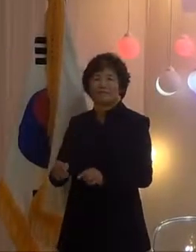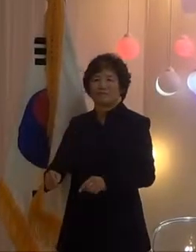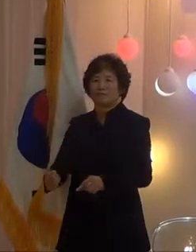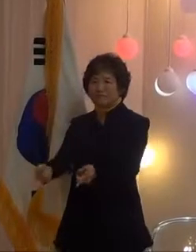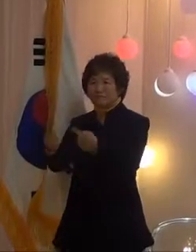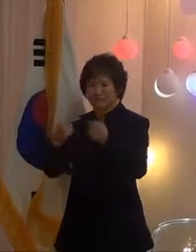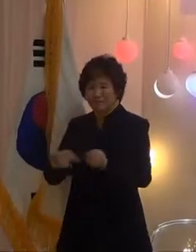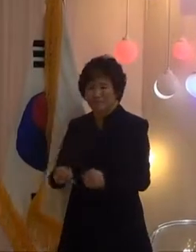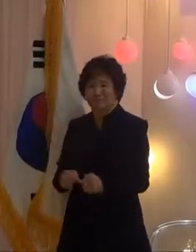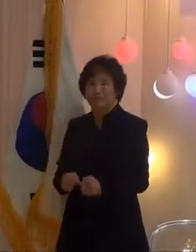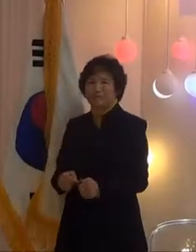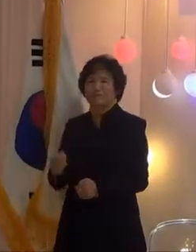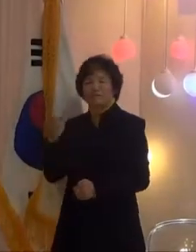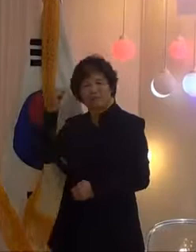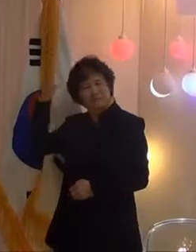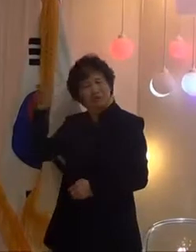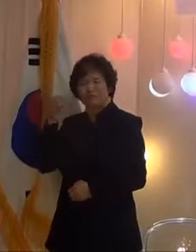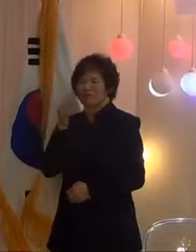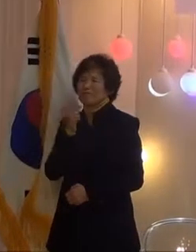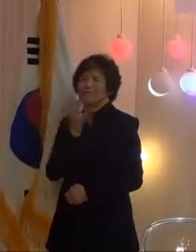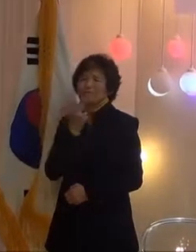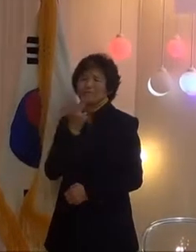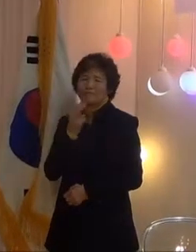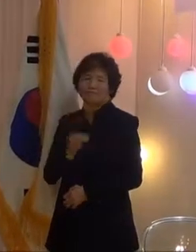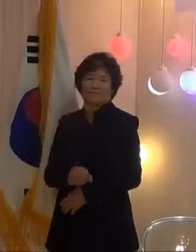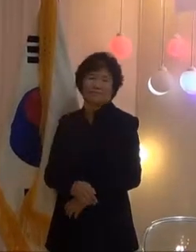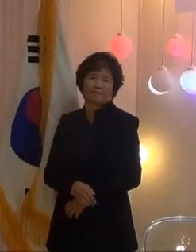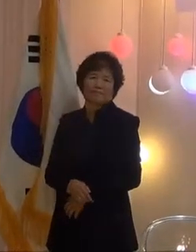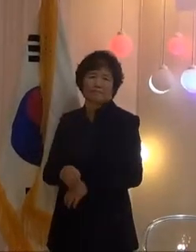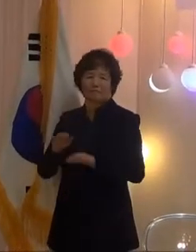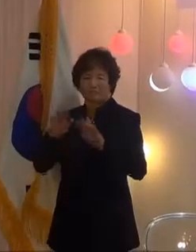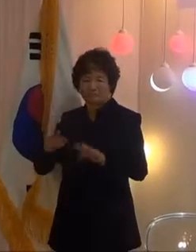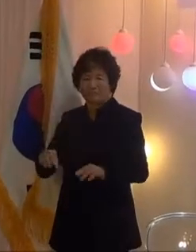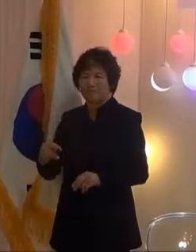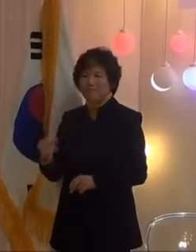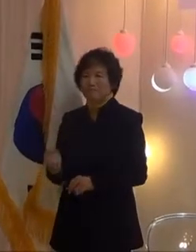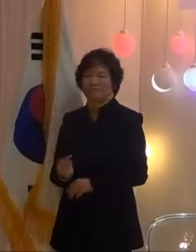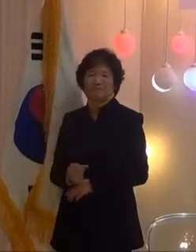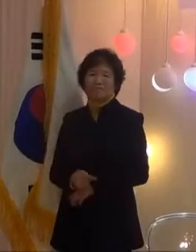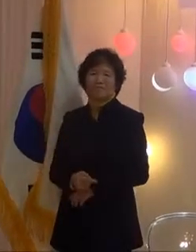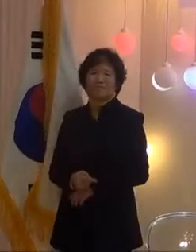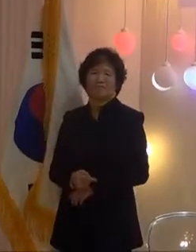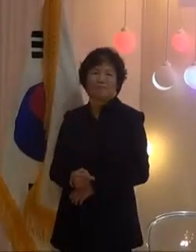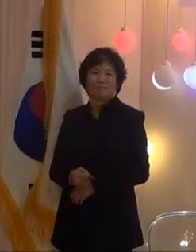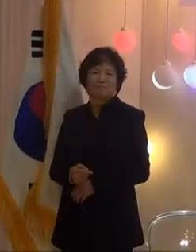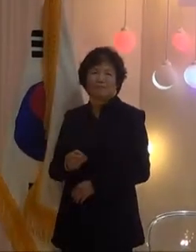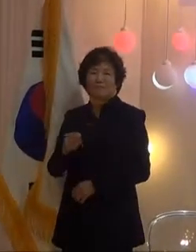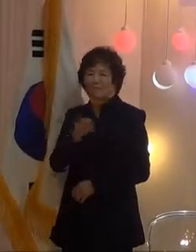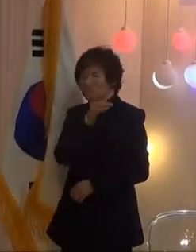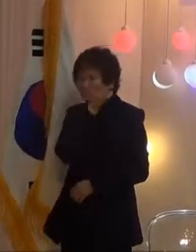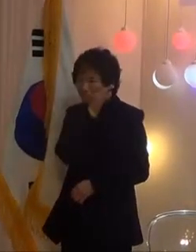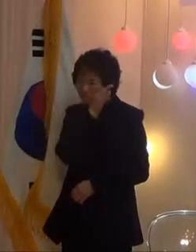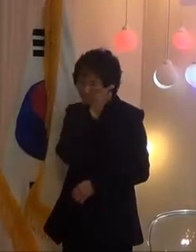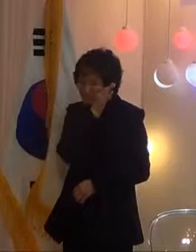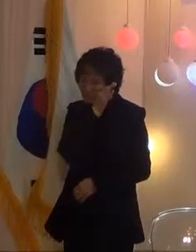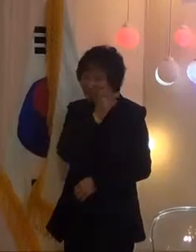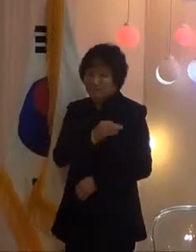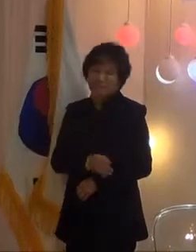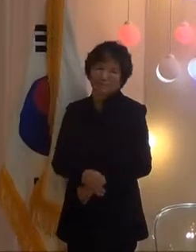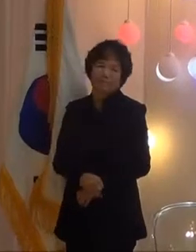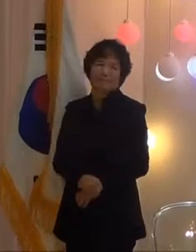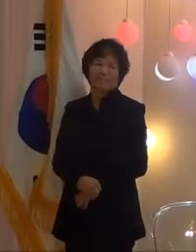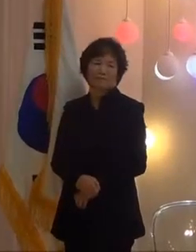정말 제가 잊을 수가 없습니다. 제가 뭐라고 오늘도 제가 상당히 부끄럽습니다. 부끄럽고